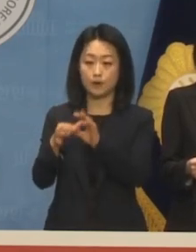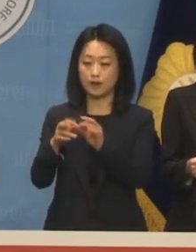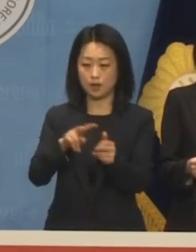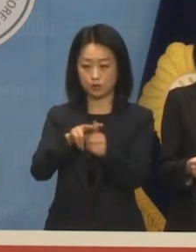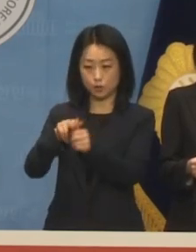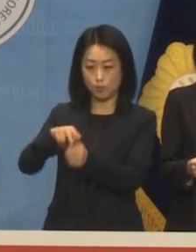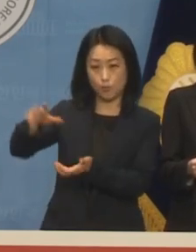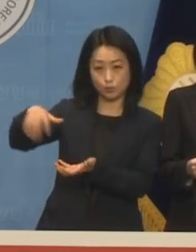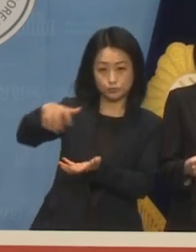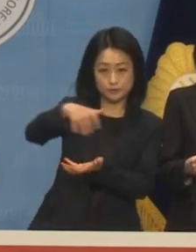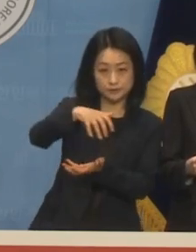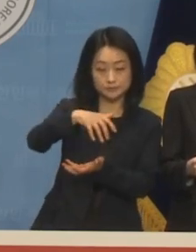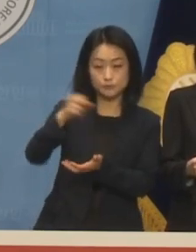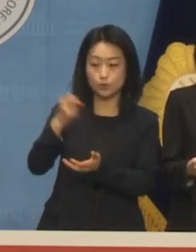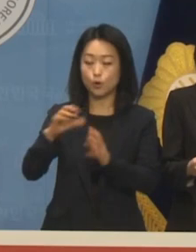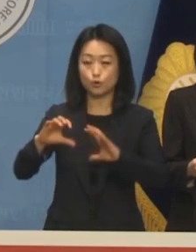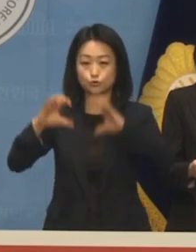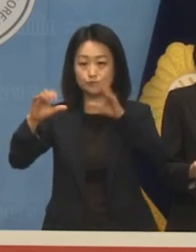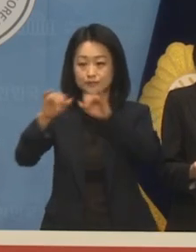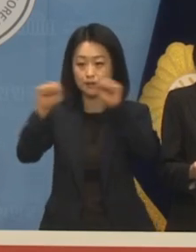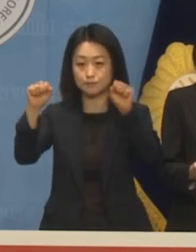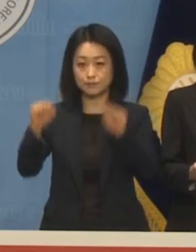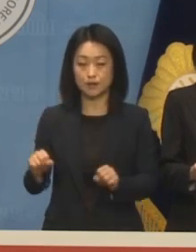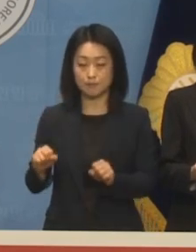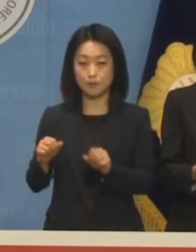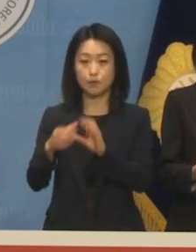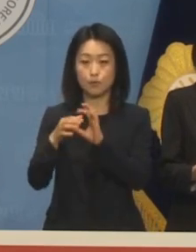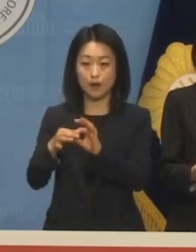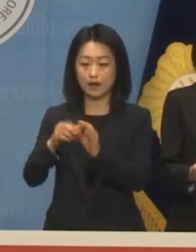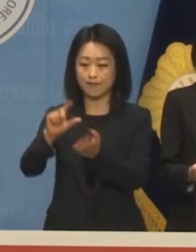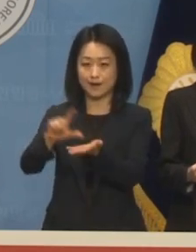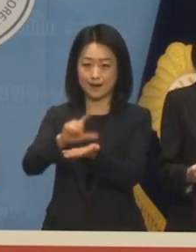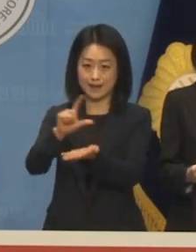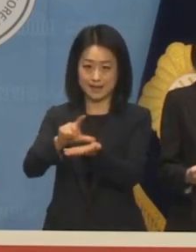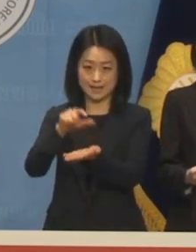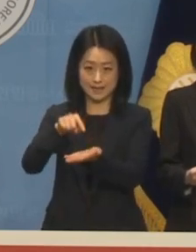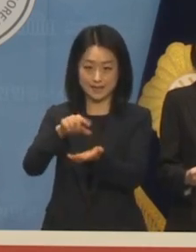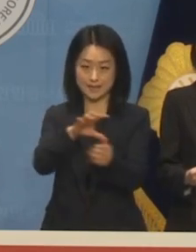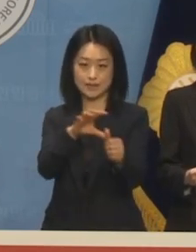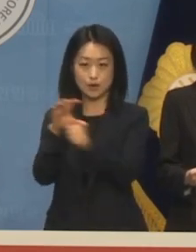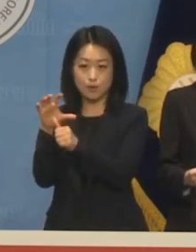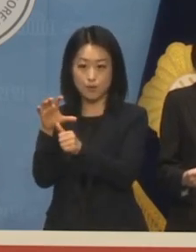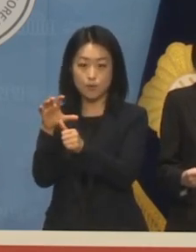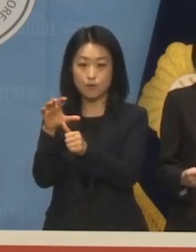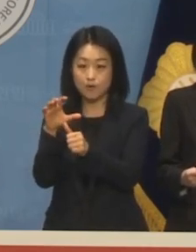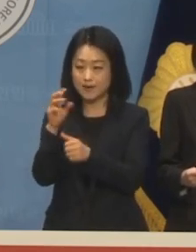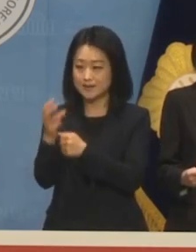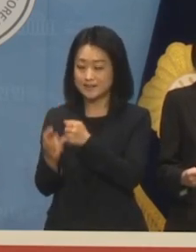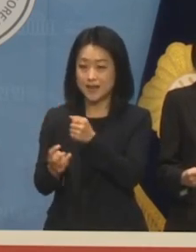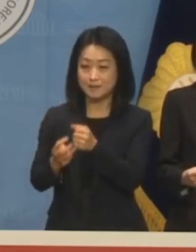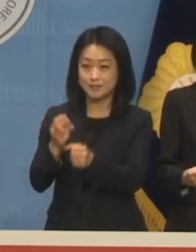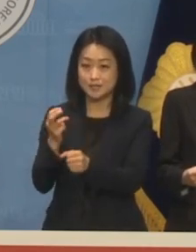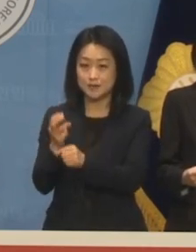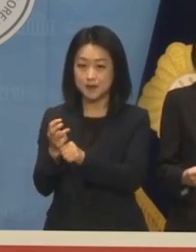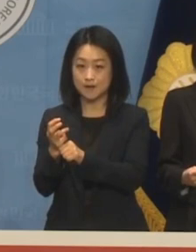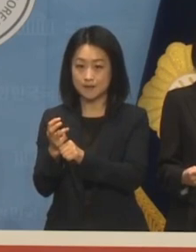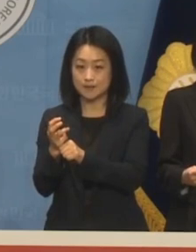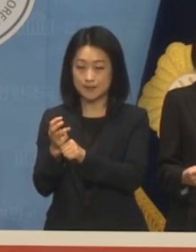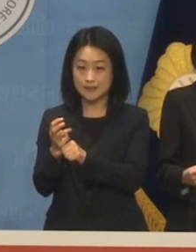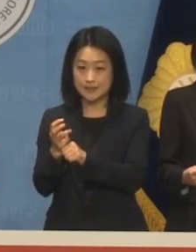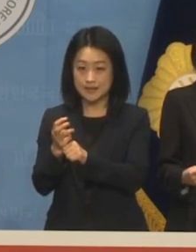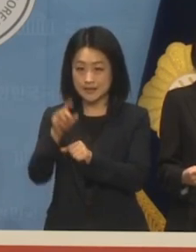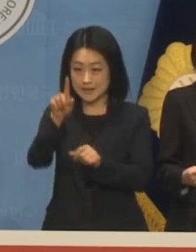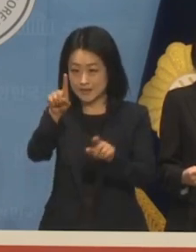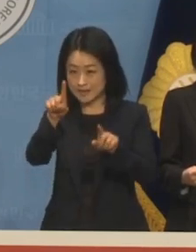데이터와 국제적 플랫폼을 가진 라인을 통해 잃어버린 30년을 상쇄할 경제적